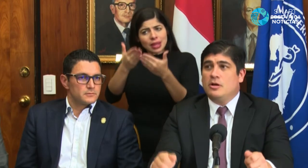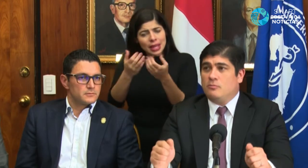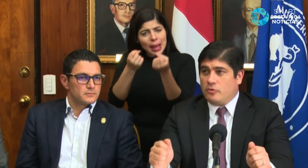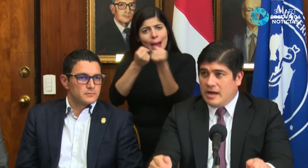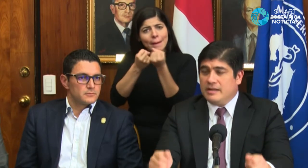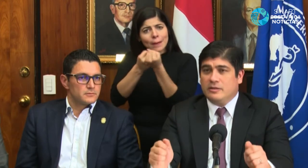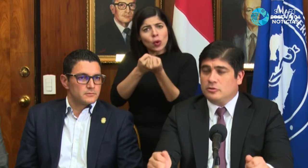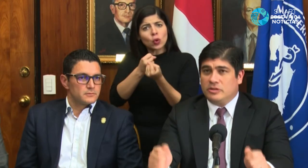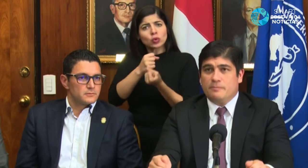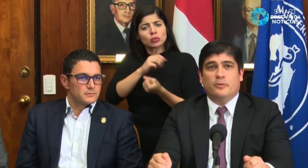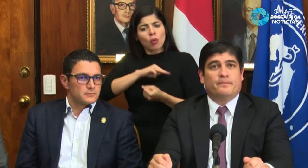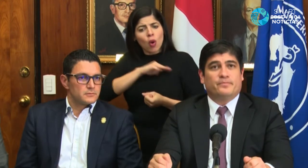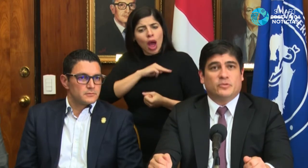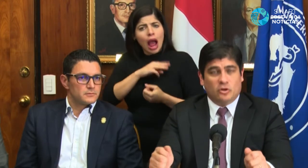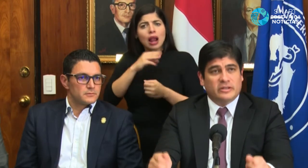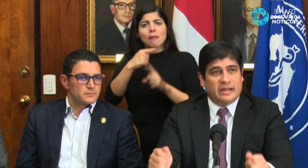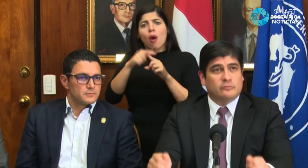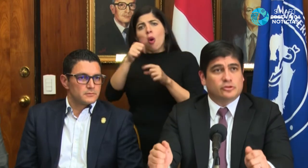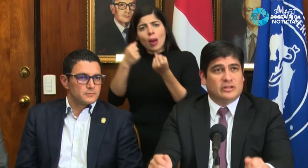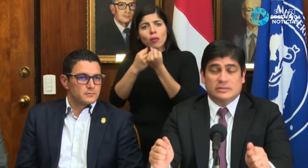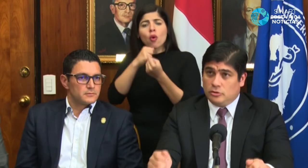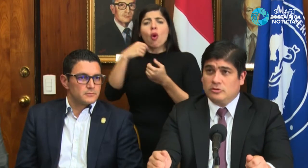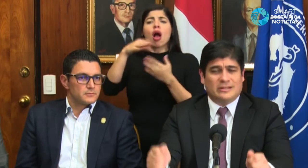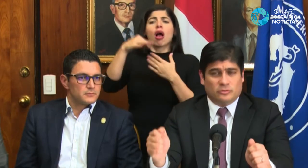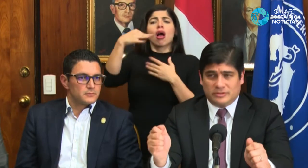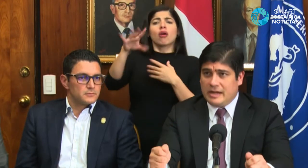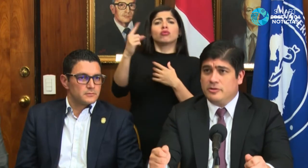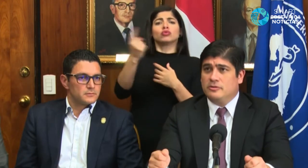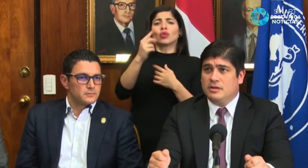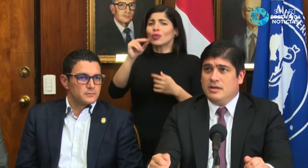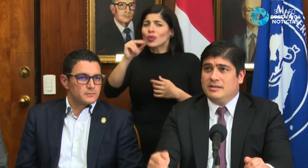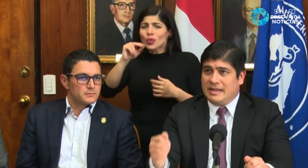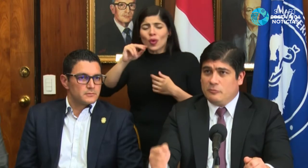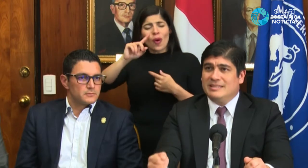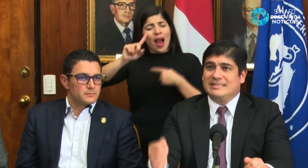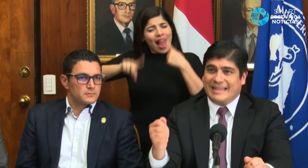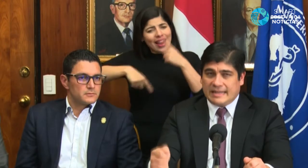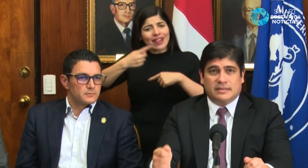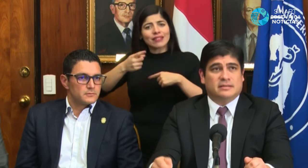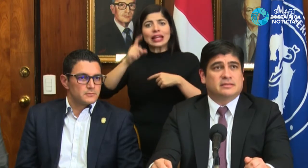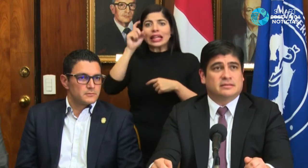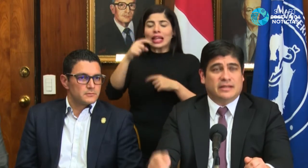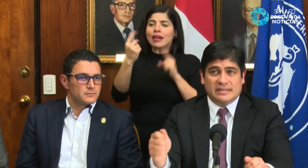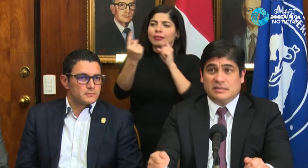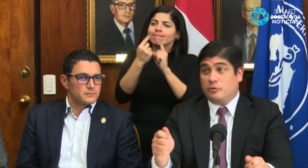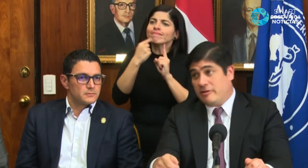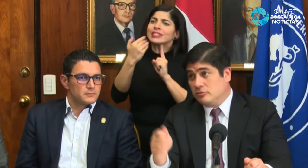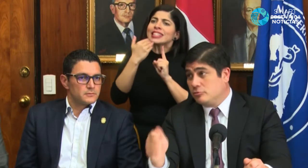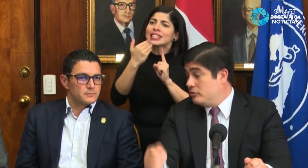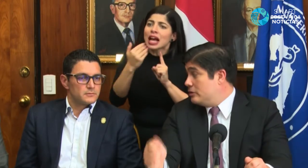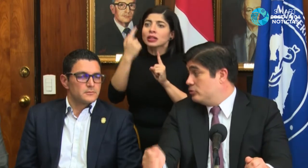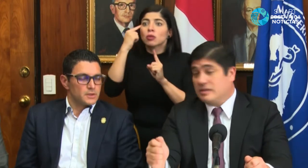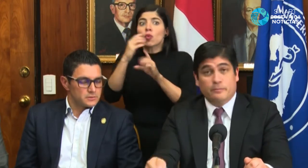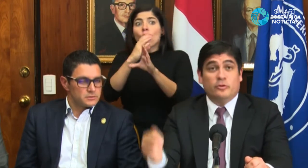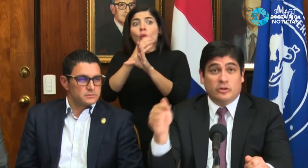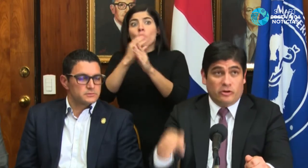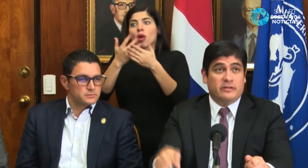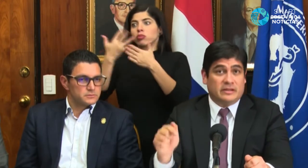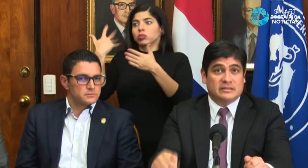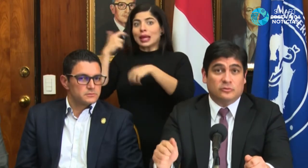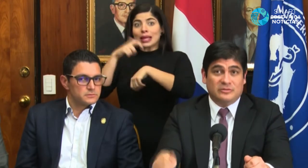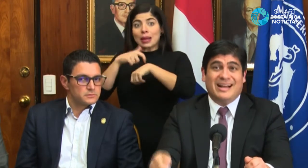apoyo moral y de otro tipo, no los dejemos solas y solos, al contrario, digámosles gracias por habernos cuidado tanto tiempo